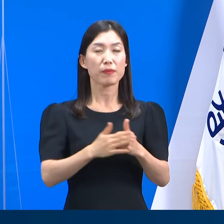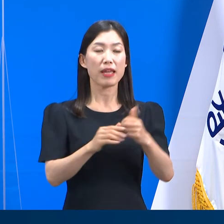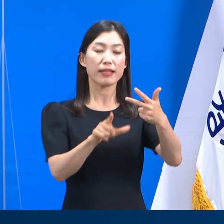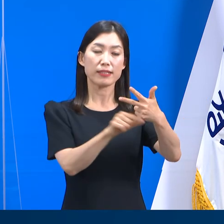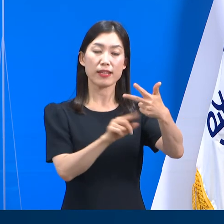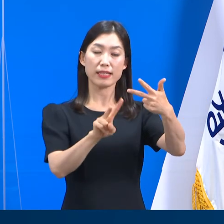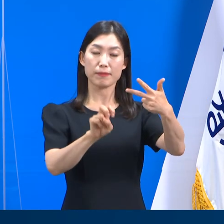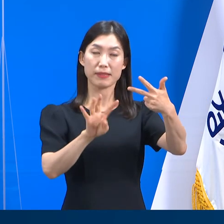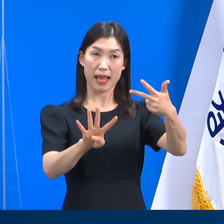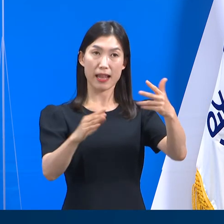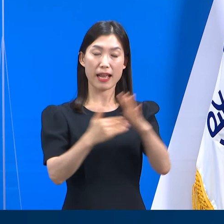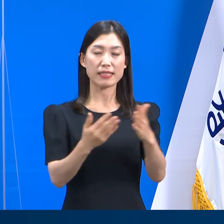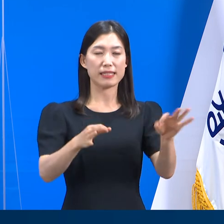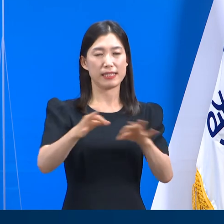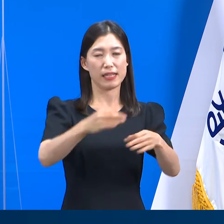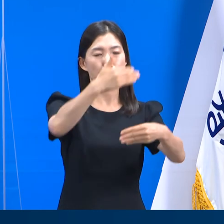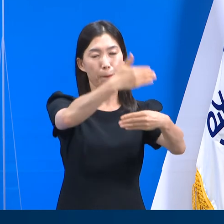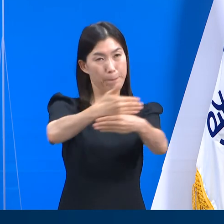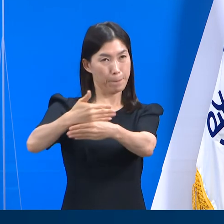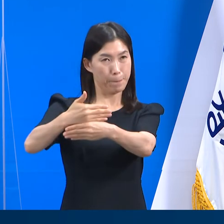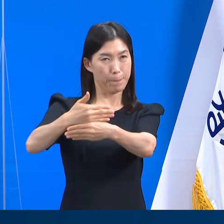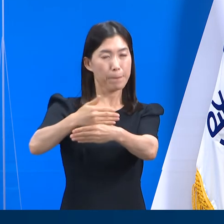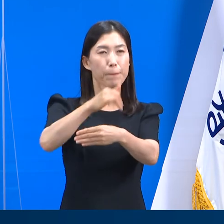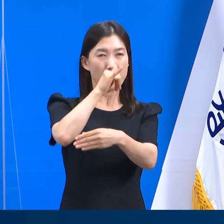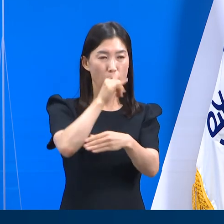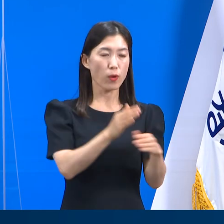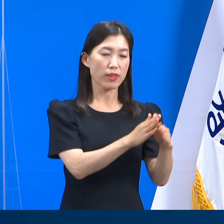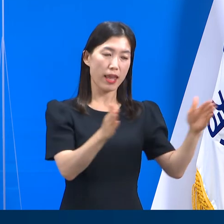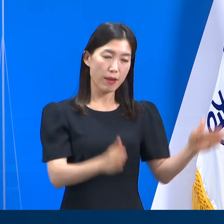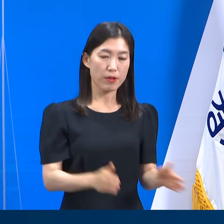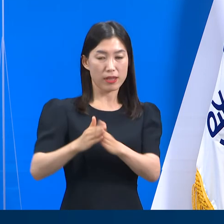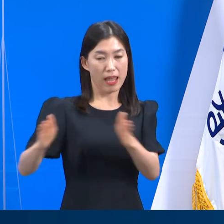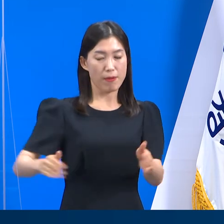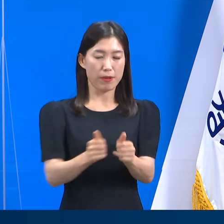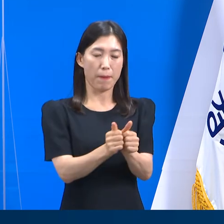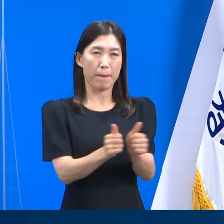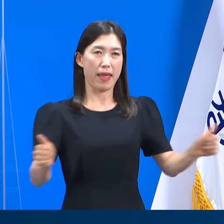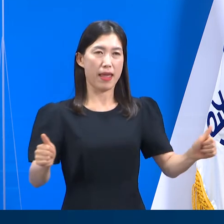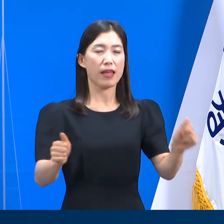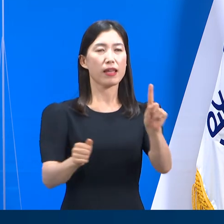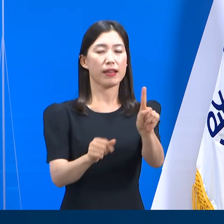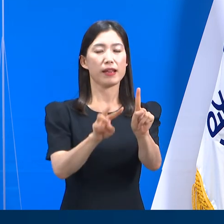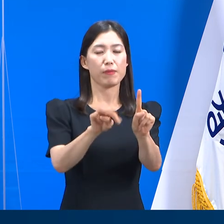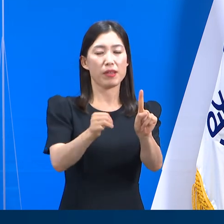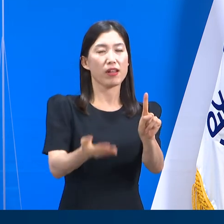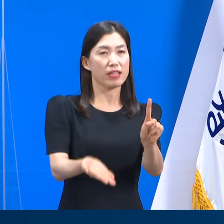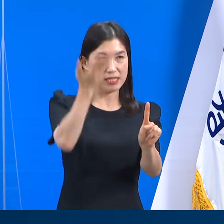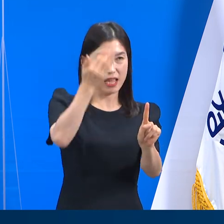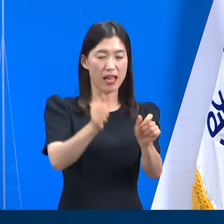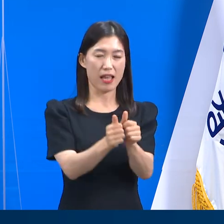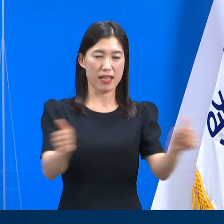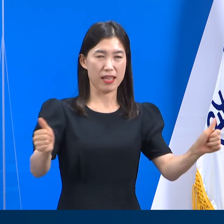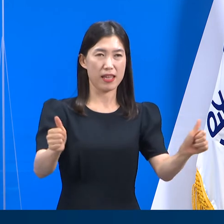중단 조치하였으며 테이블 간격을 1미터 이상으로 배치하도록 하였습니다.